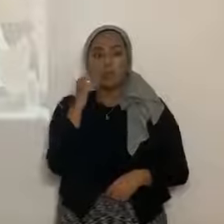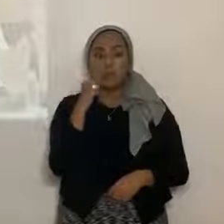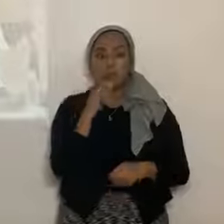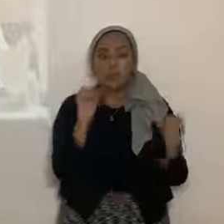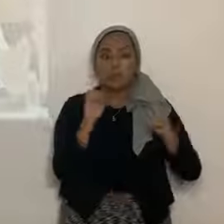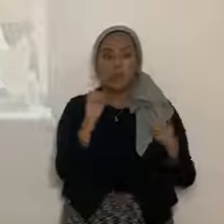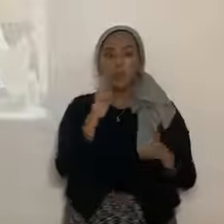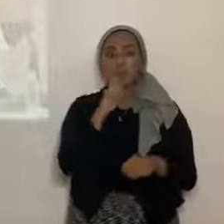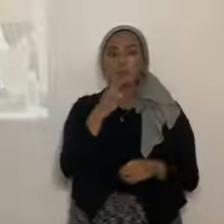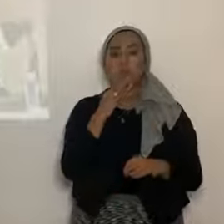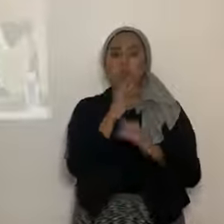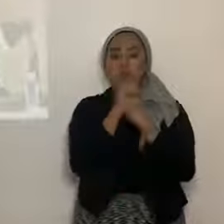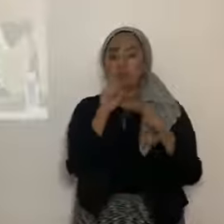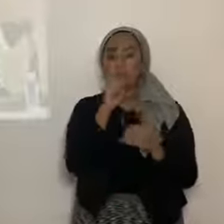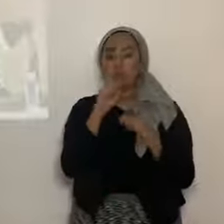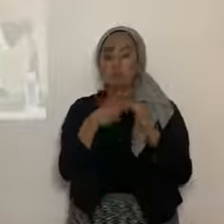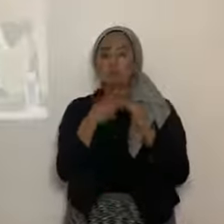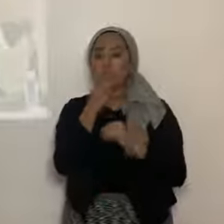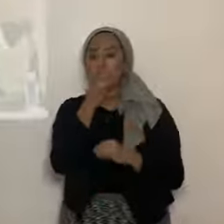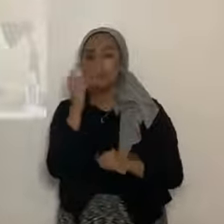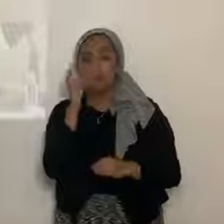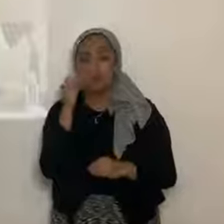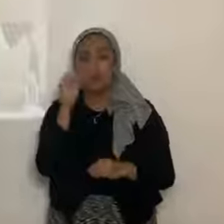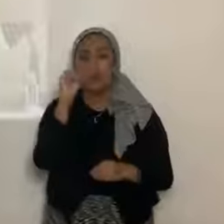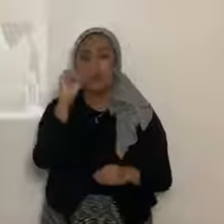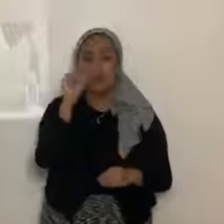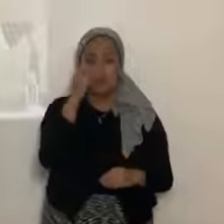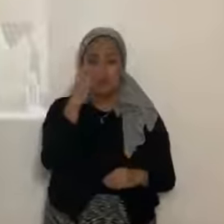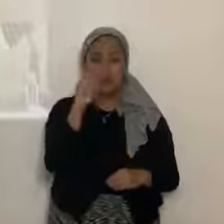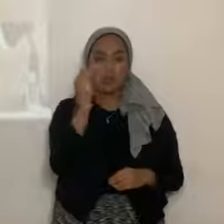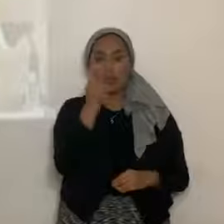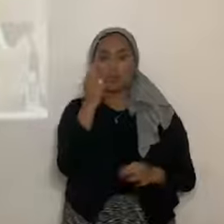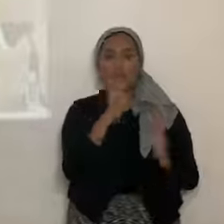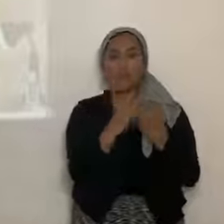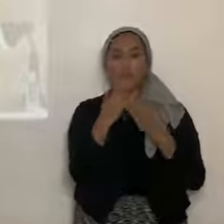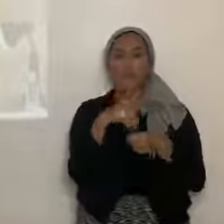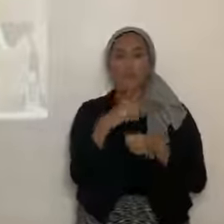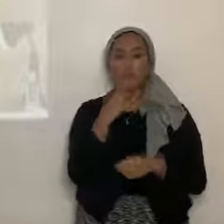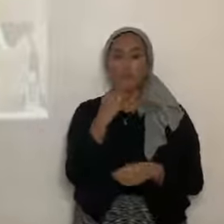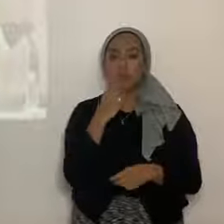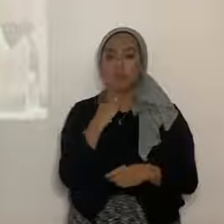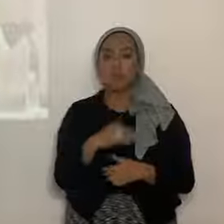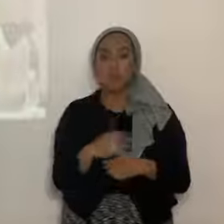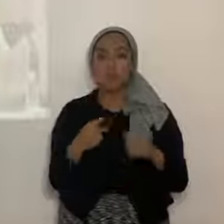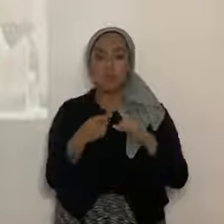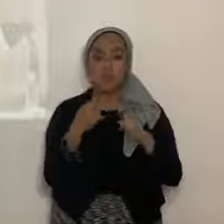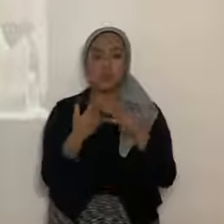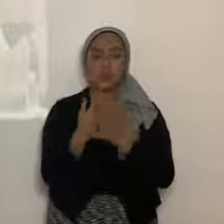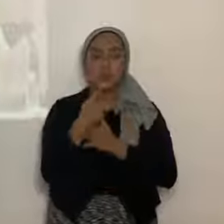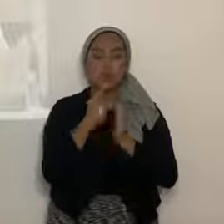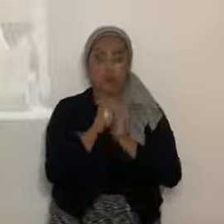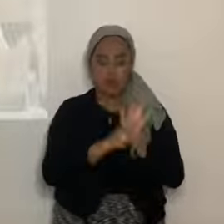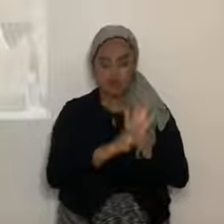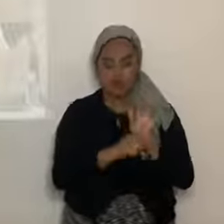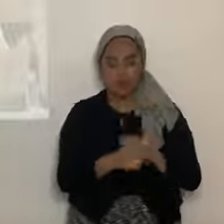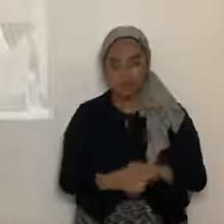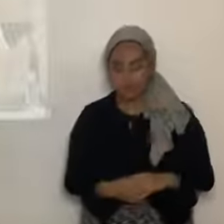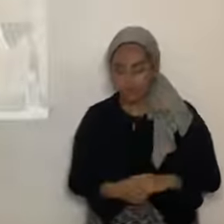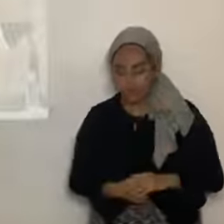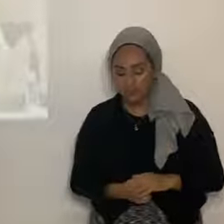el original. Porque Mateo es el único libro en hebreo del Brit Hadashah, del Nuevo Pacto. Porque si